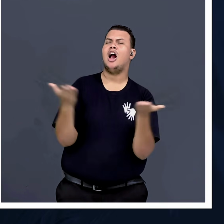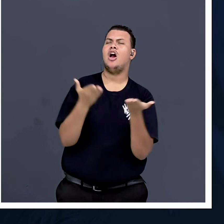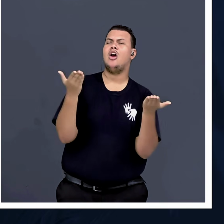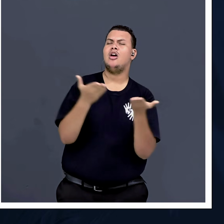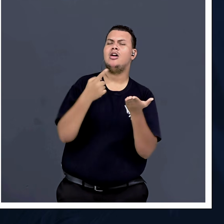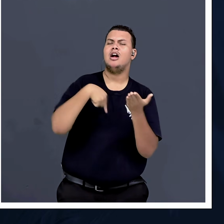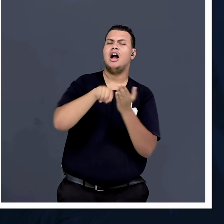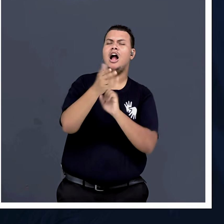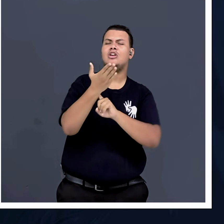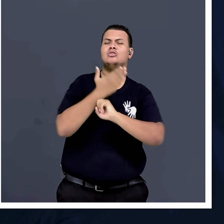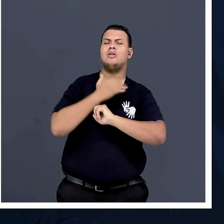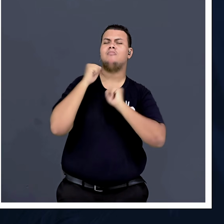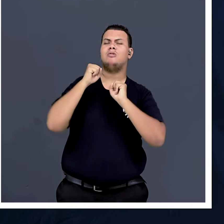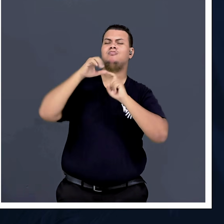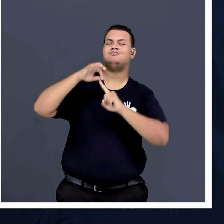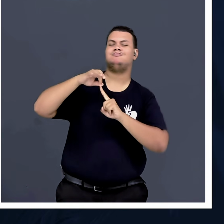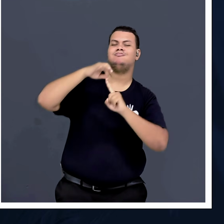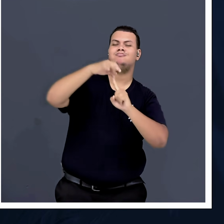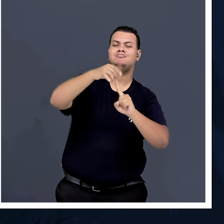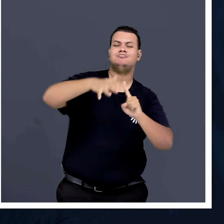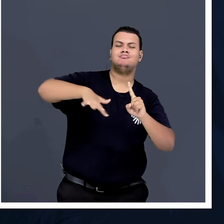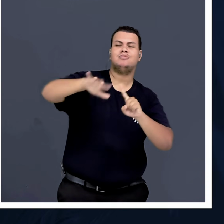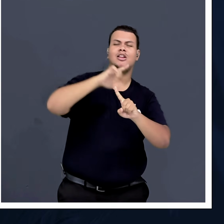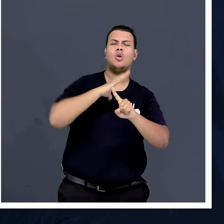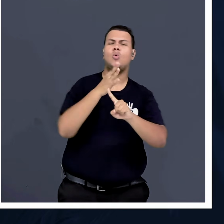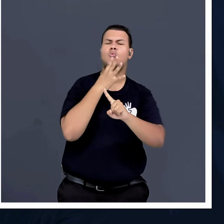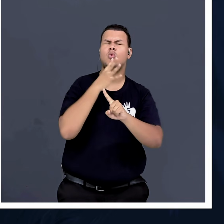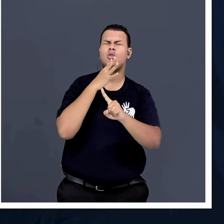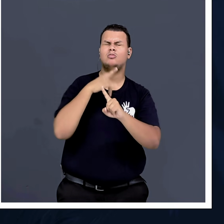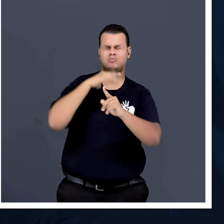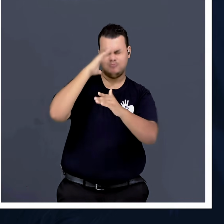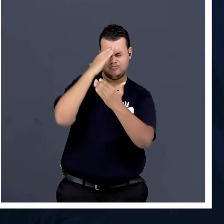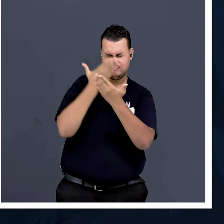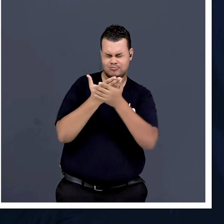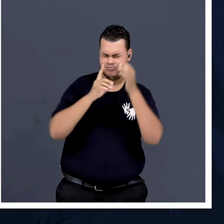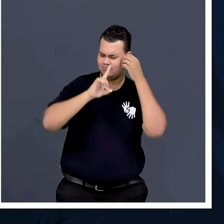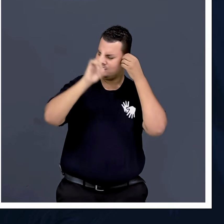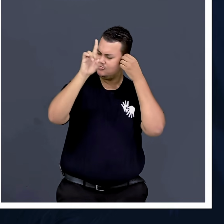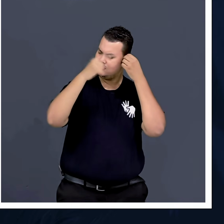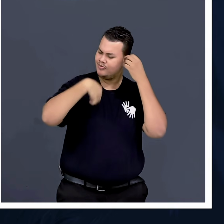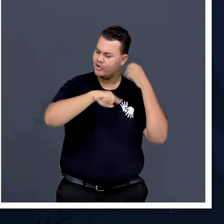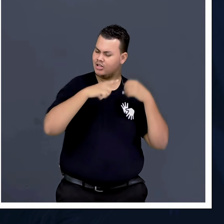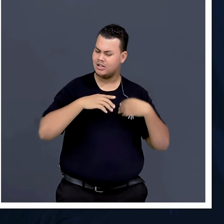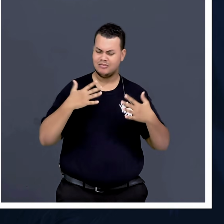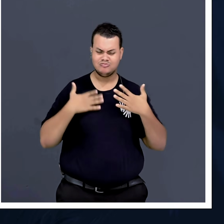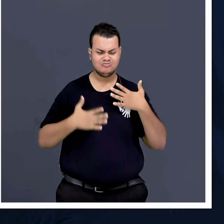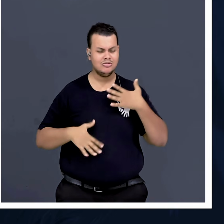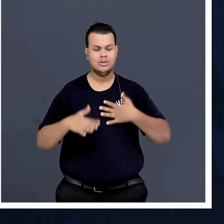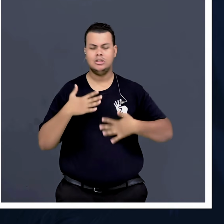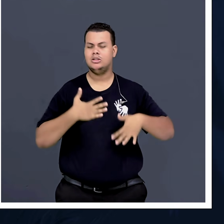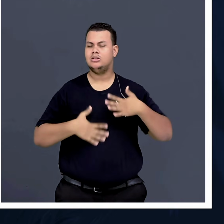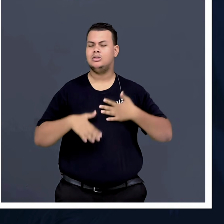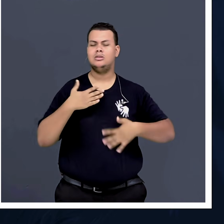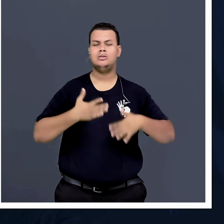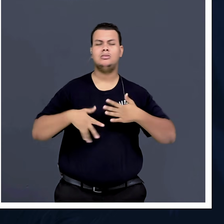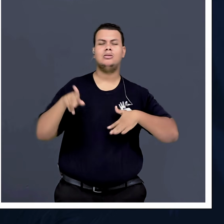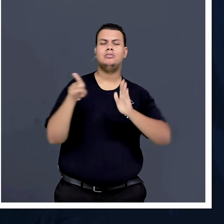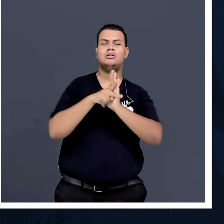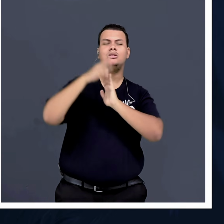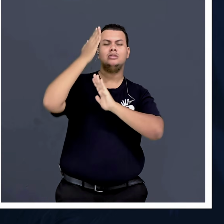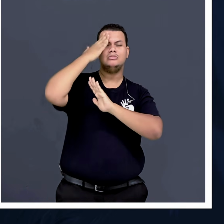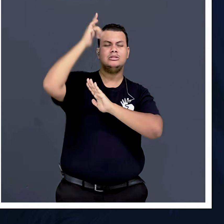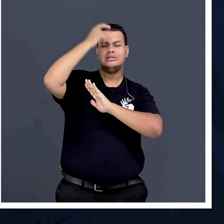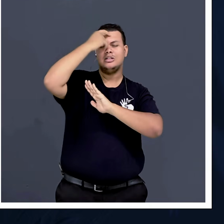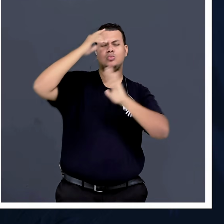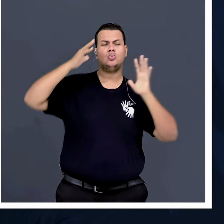este lugar onde nós Te conhecemos, confiamos em Ti, descansamos na sombra do Onipotente